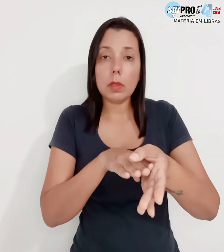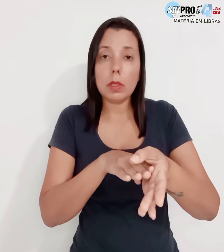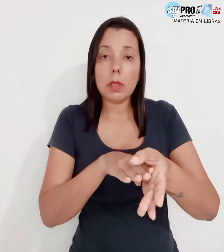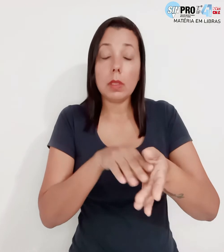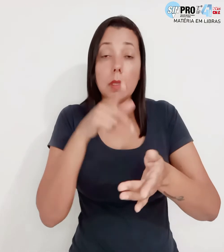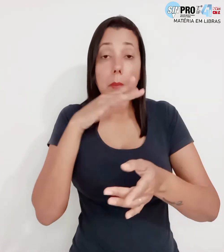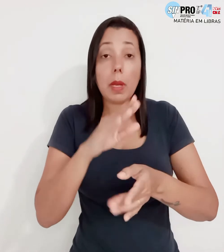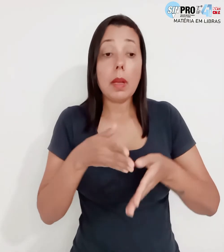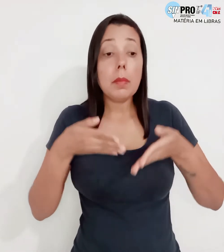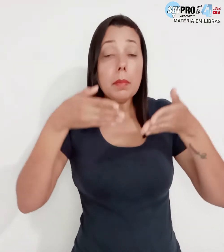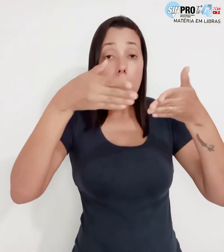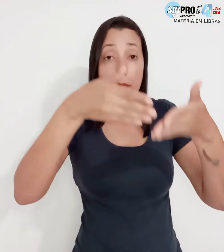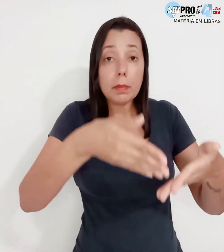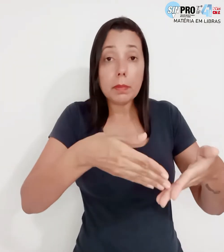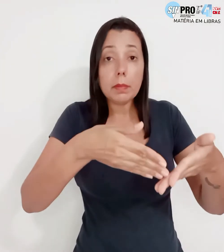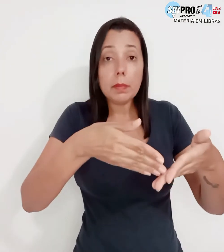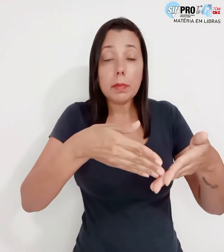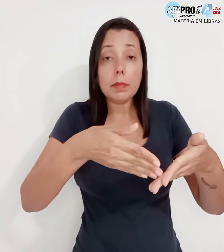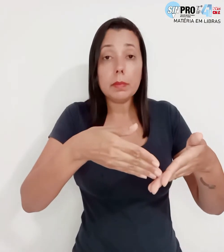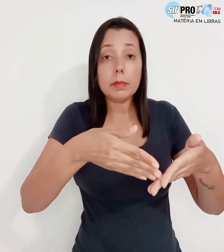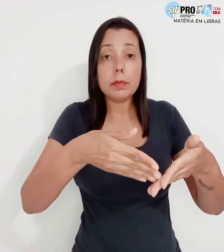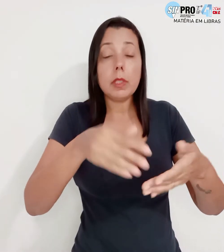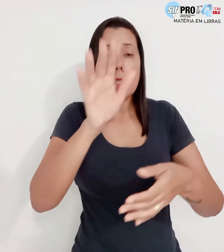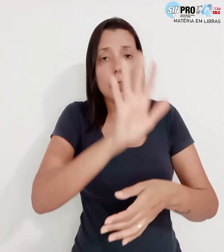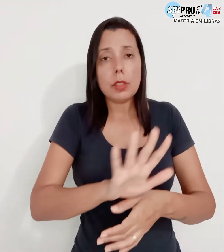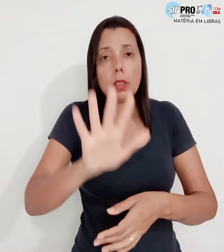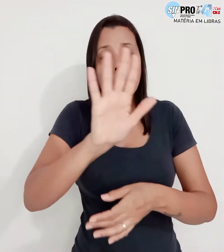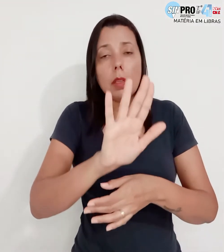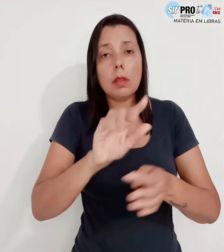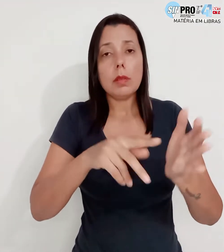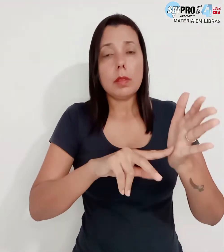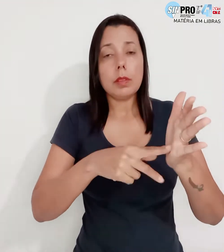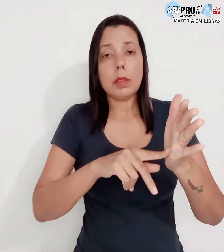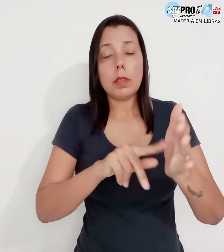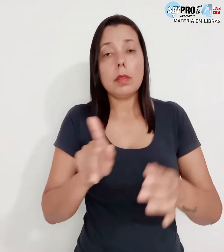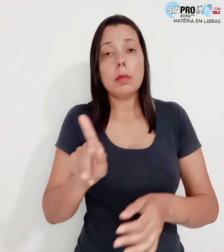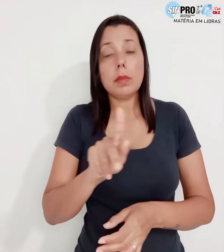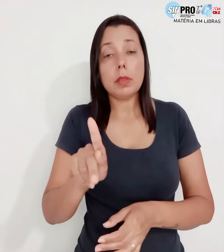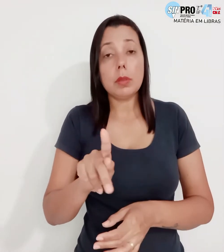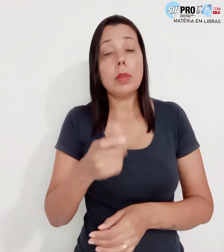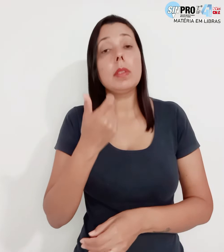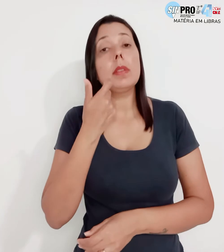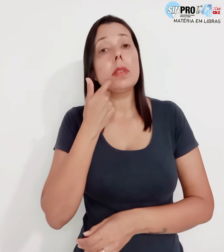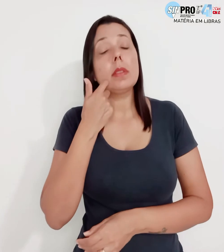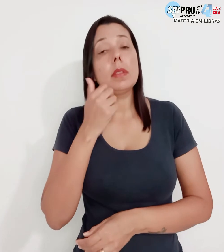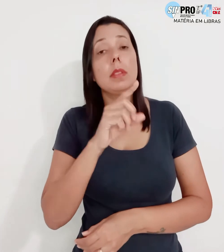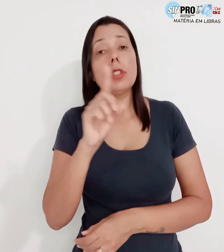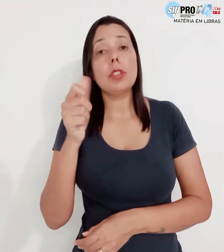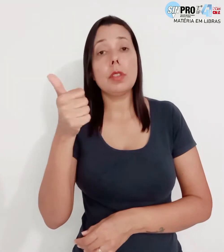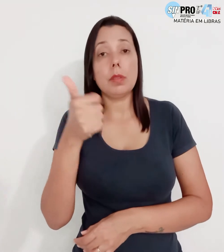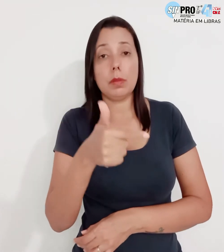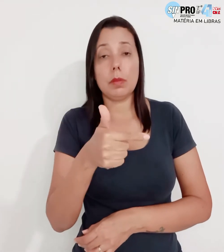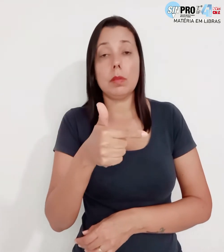Para participar da Assembleia Geral do SimproDF, nesta sexta-feira, 12,